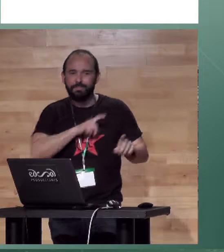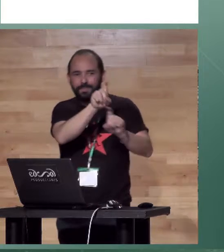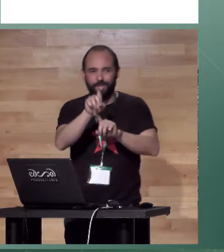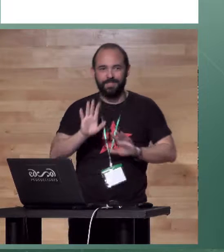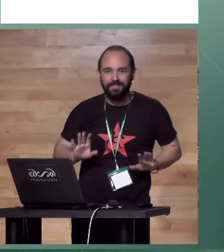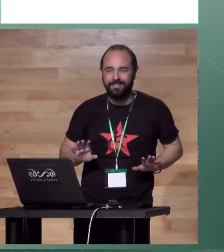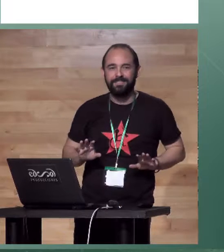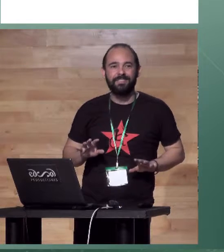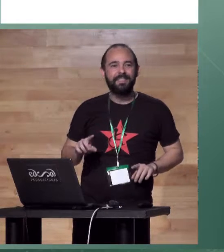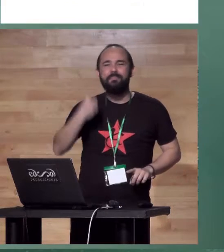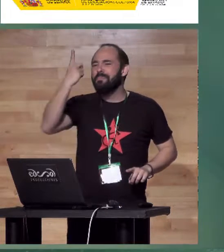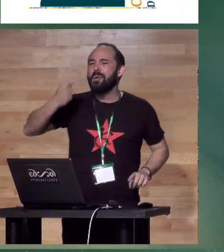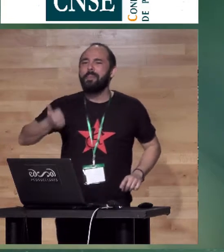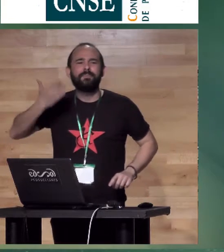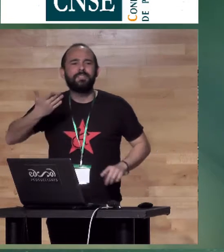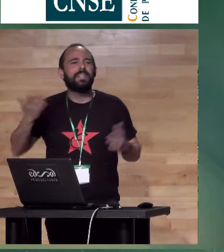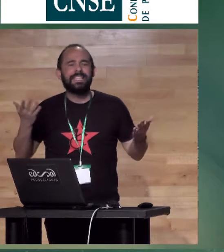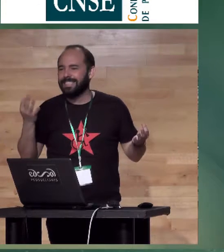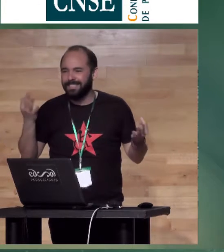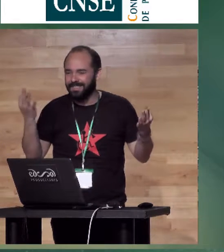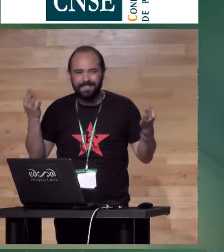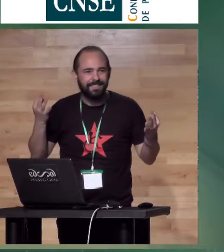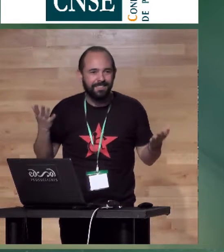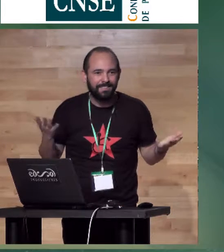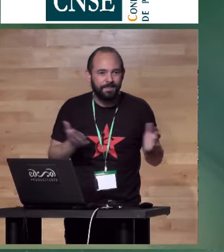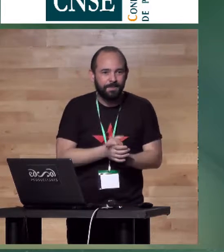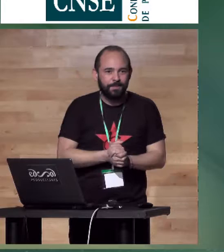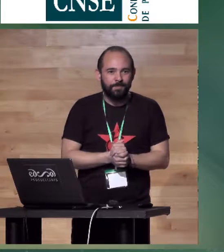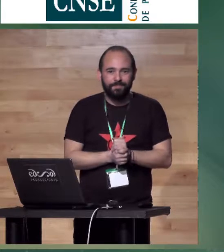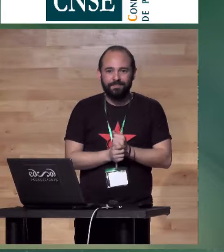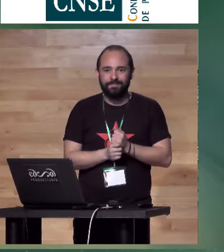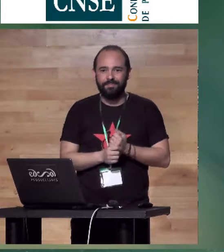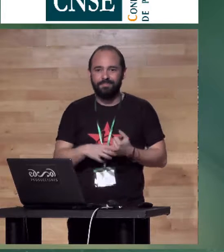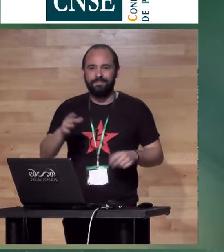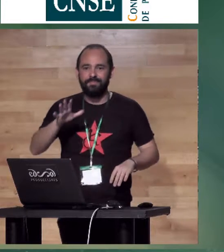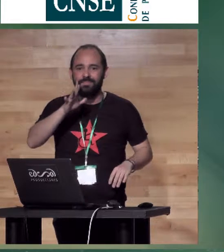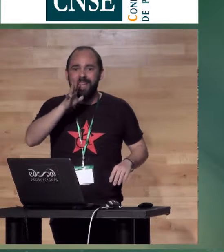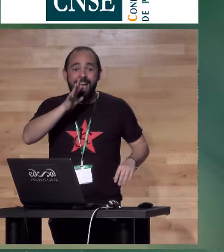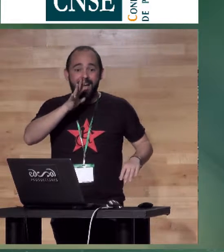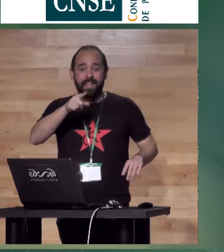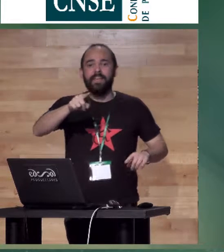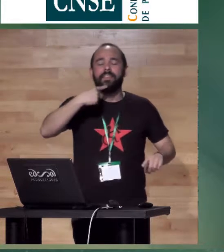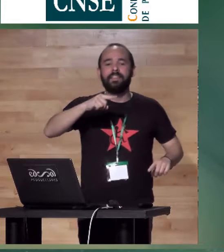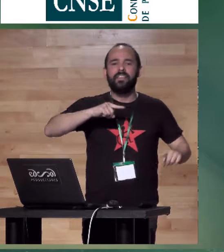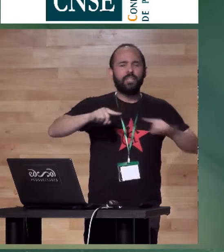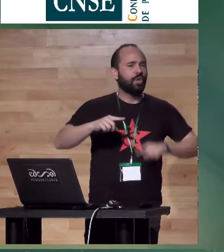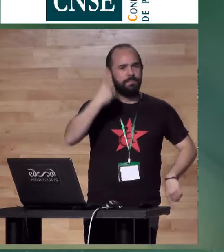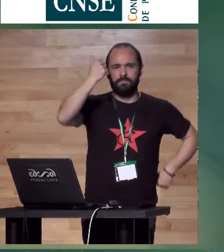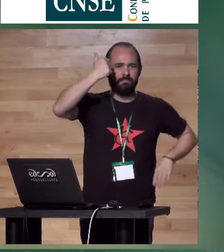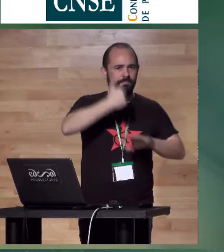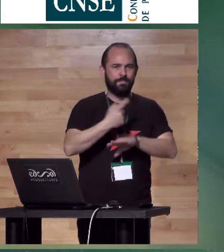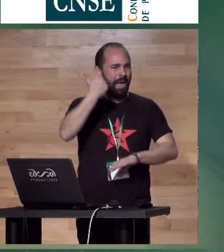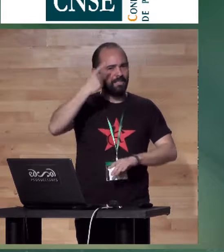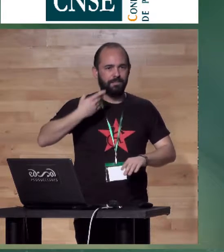perdón, regreso atrás, que quiero hacerse una pregunta. ¿Qué es más importante? A ver, ¿qué es lo más importante de...?